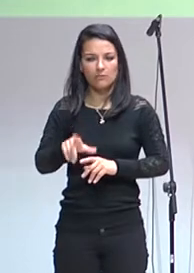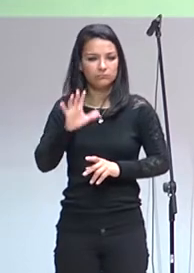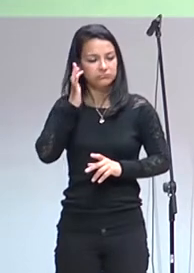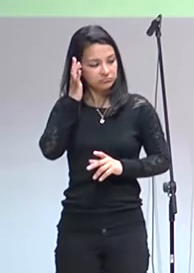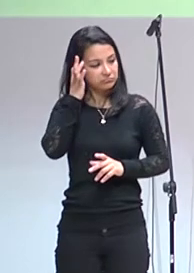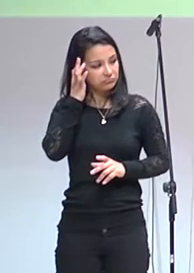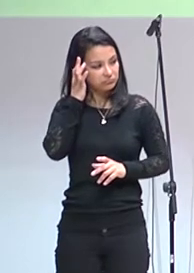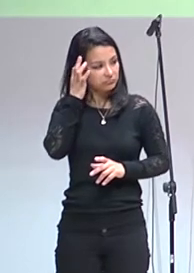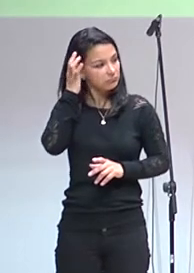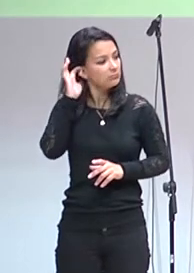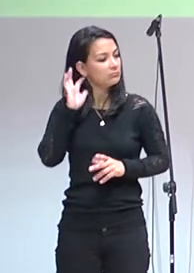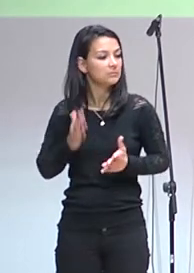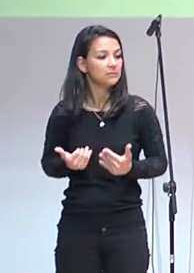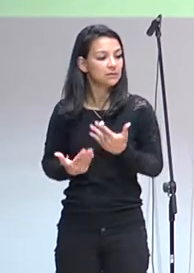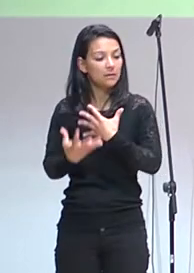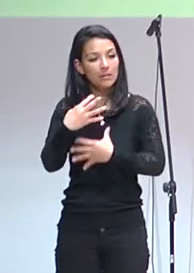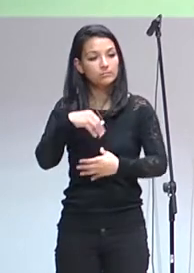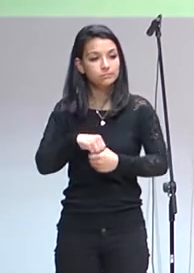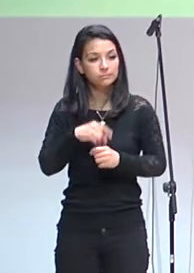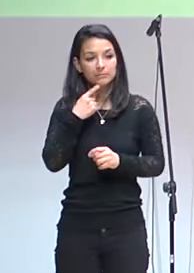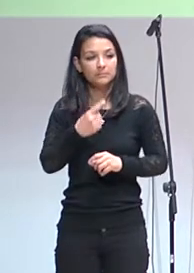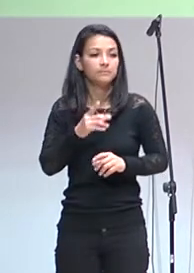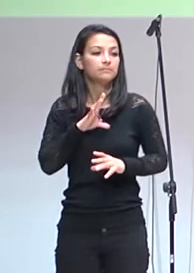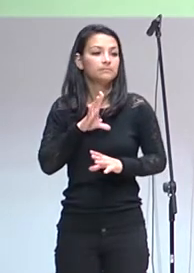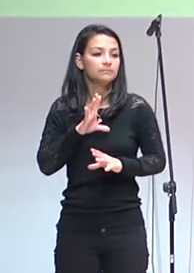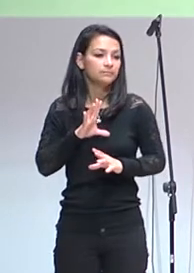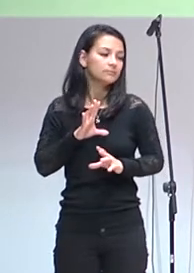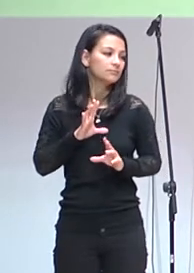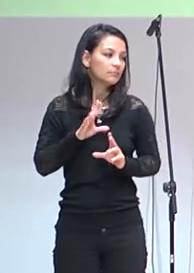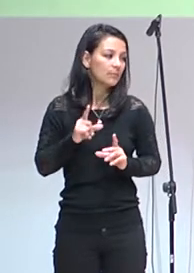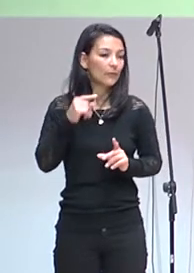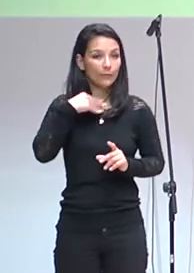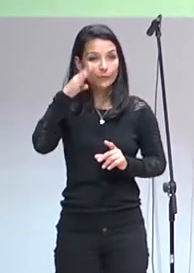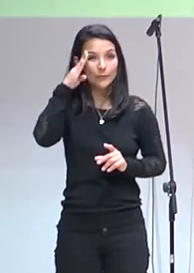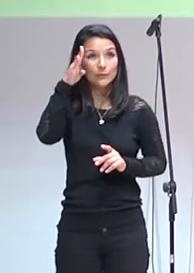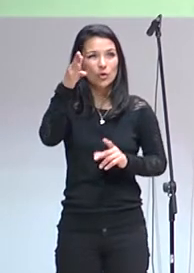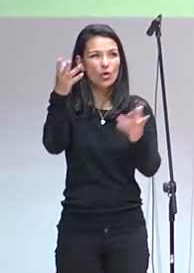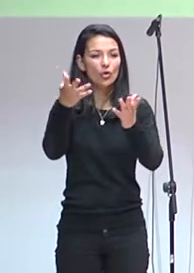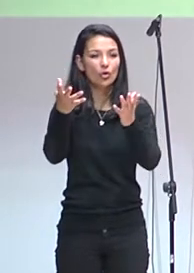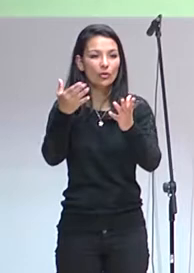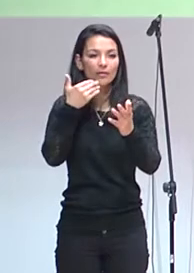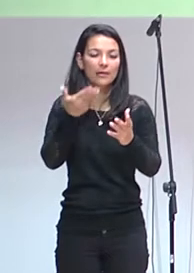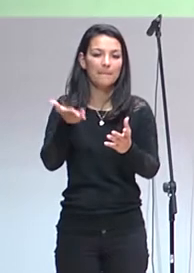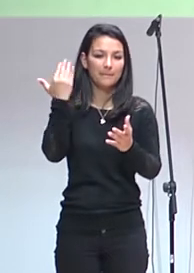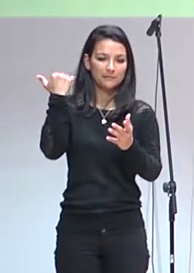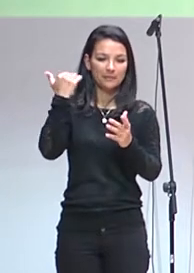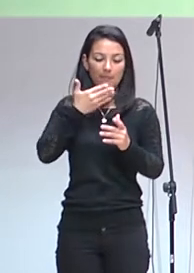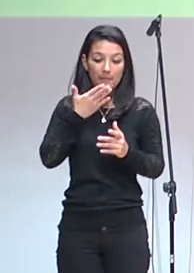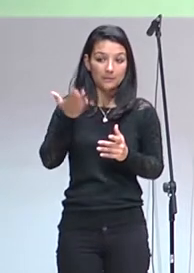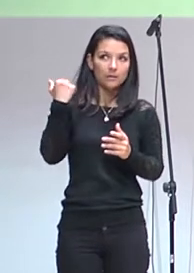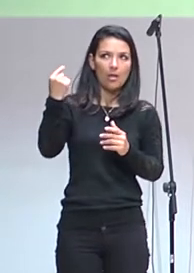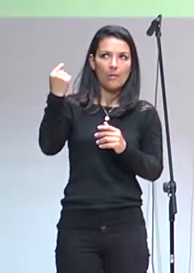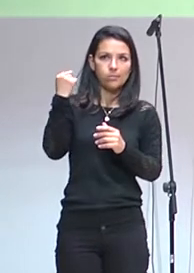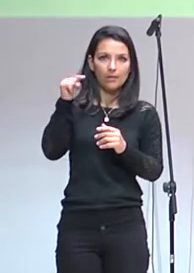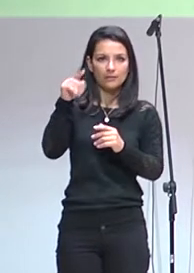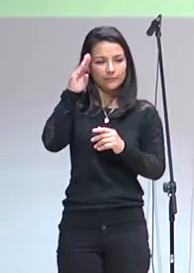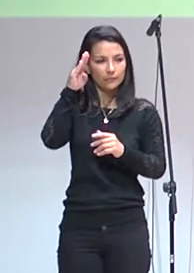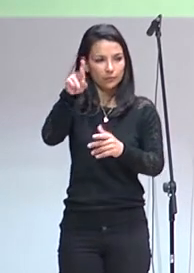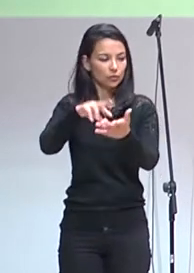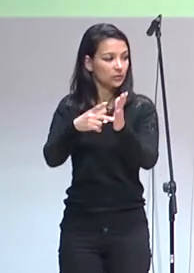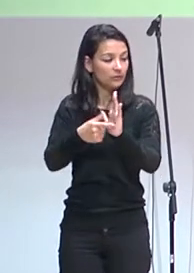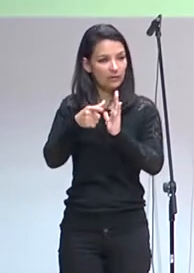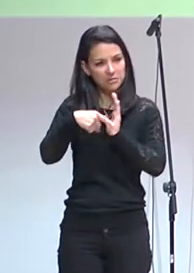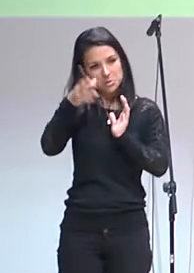en otra parte de la filosofía quillacinga, que dice que el futuro está en el pasado, ¿sí? Ese es un concepto